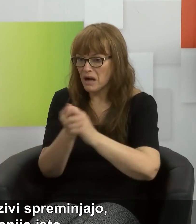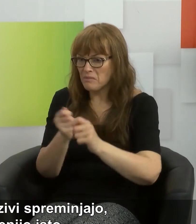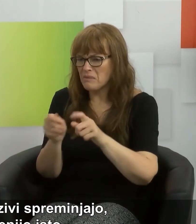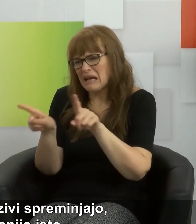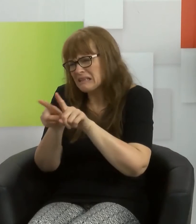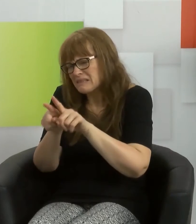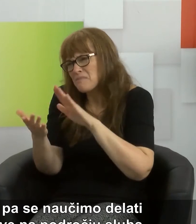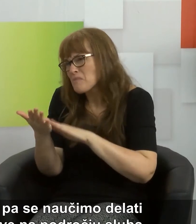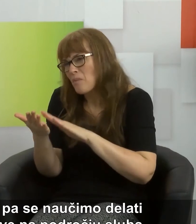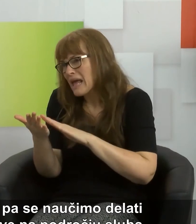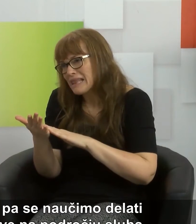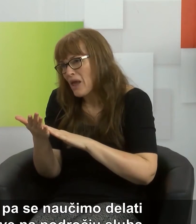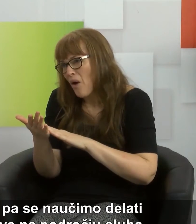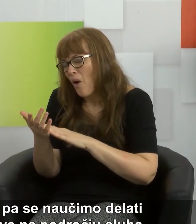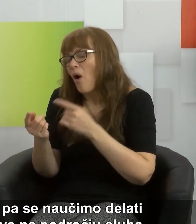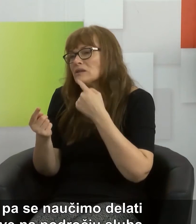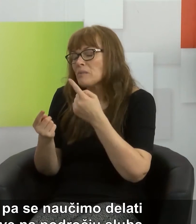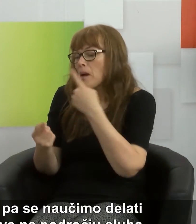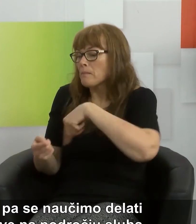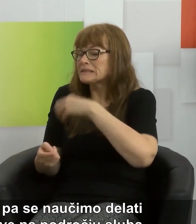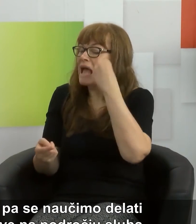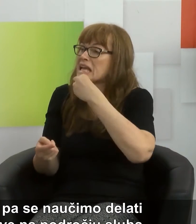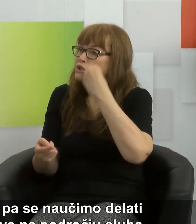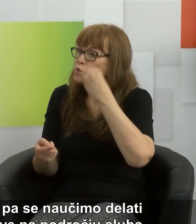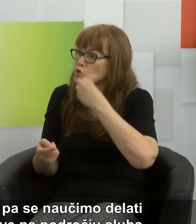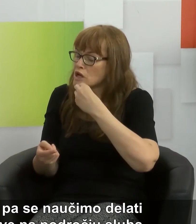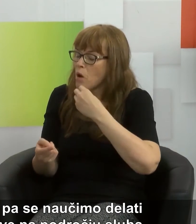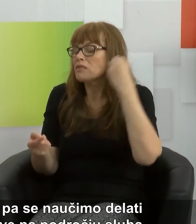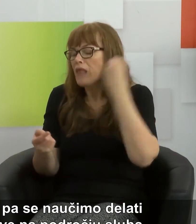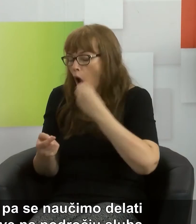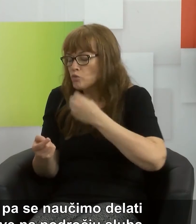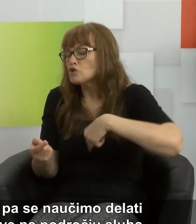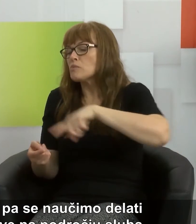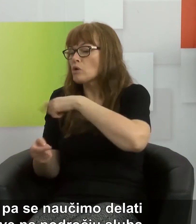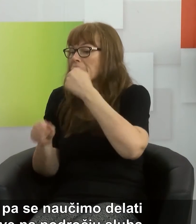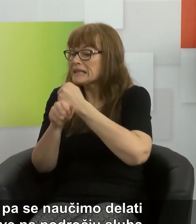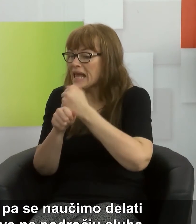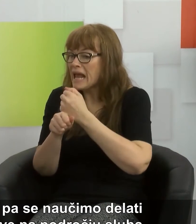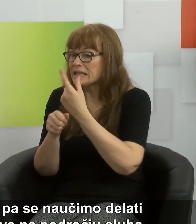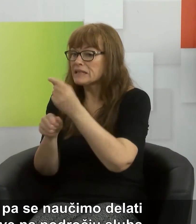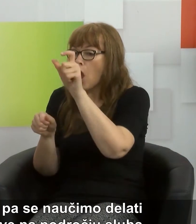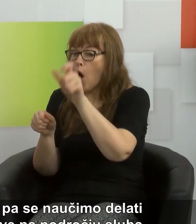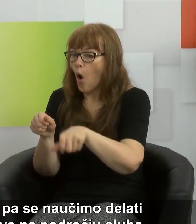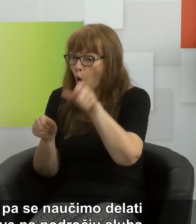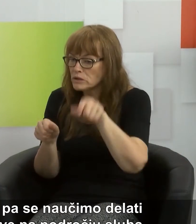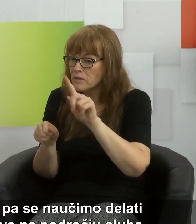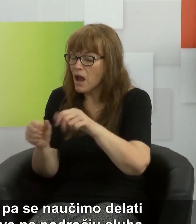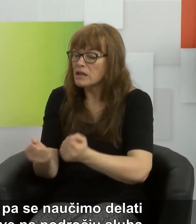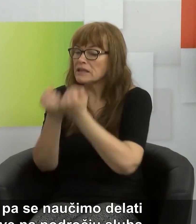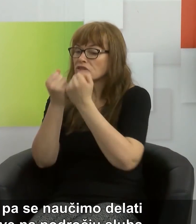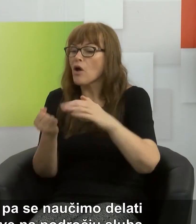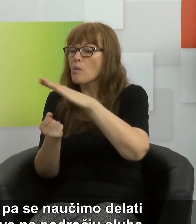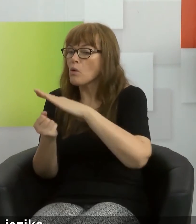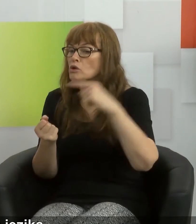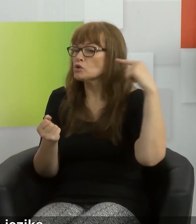pomenijo isto. Se pravi, izučimo se ali pa naučimo se delati z osebami, ki imajo težave na